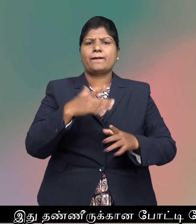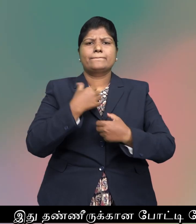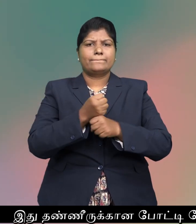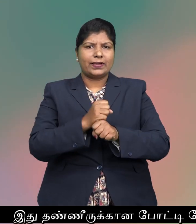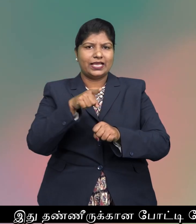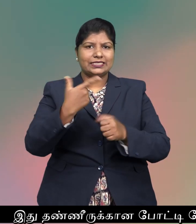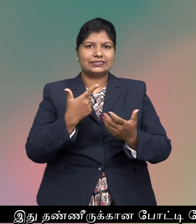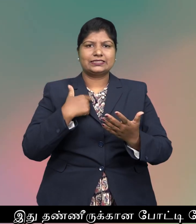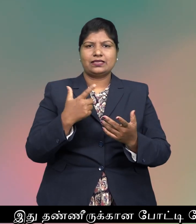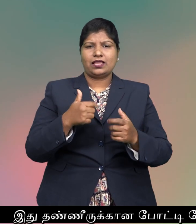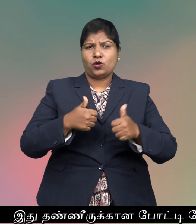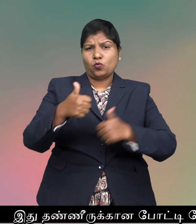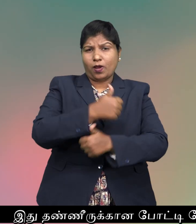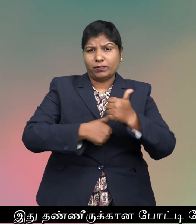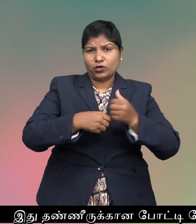மேலும் சிக்கலாக்கியுள்ளது.